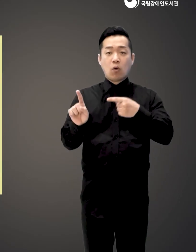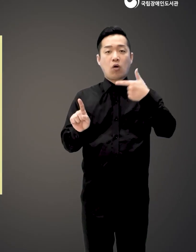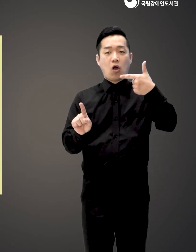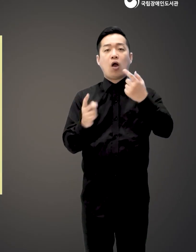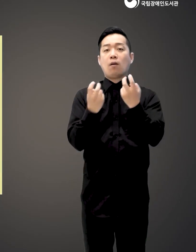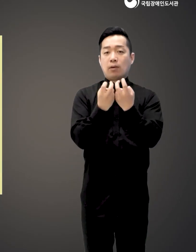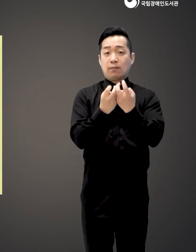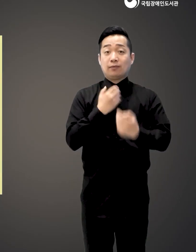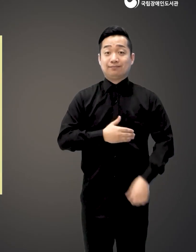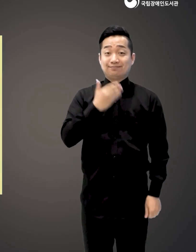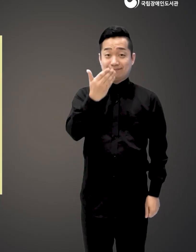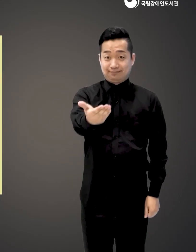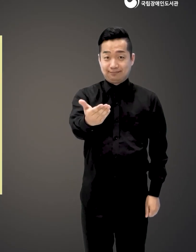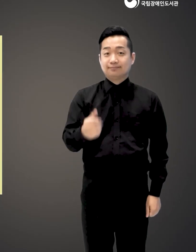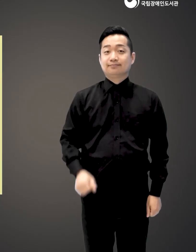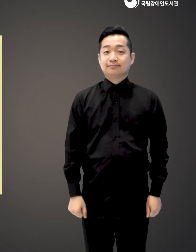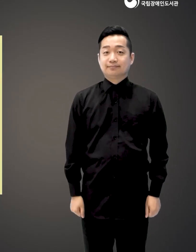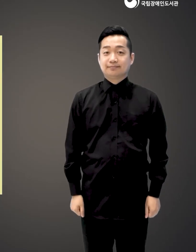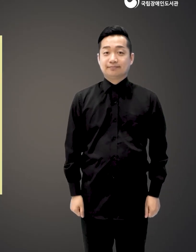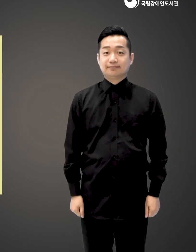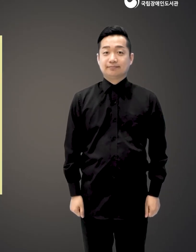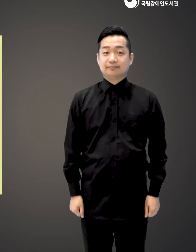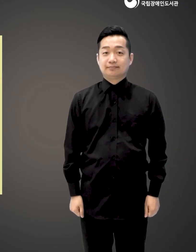회복의 6가지 방법을 제시한다.